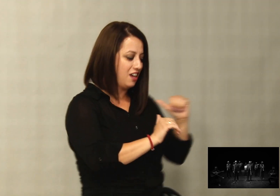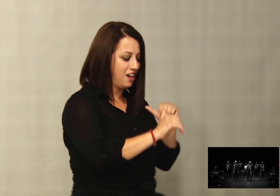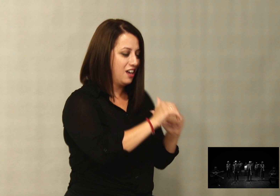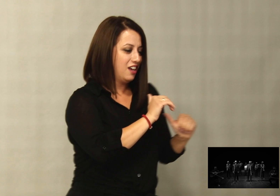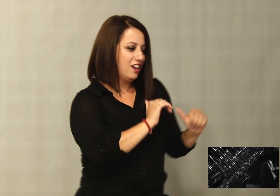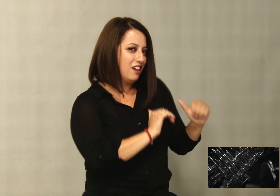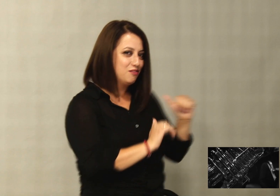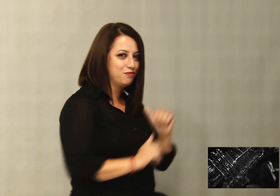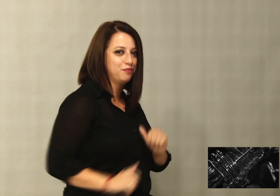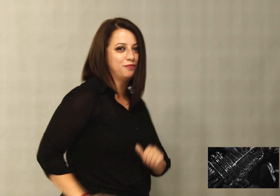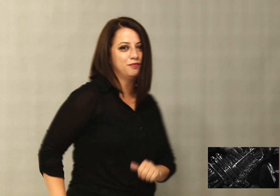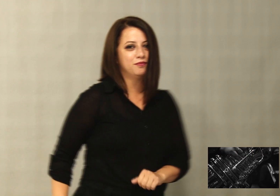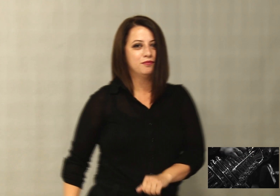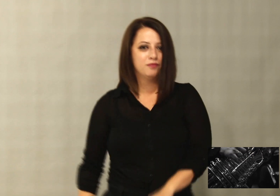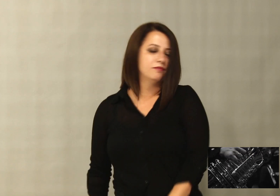napije,